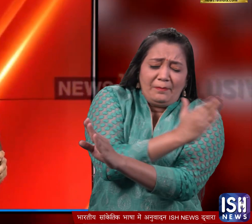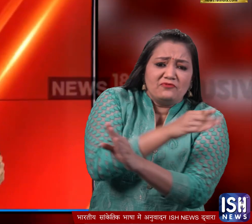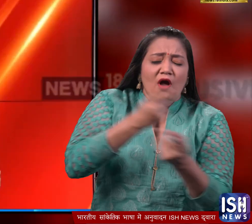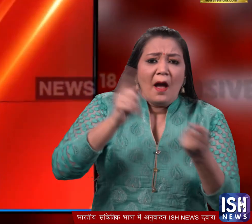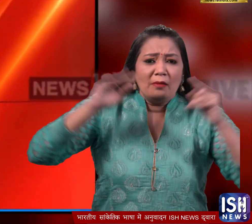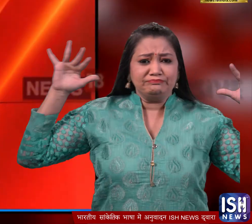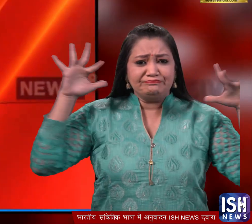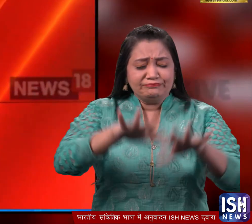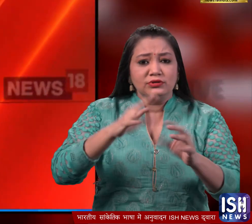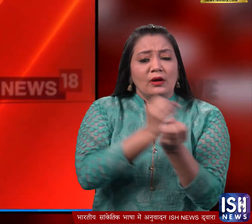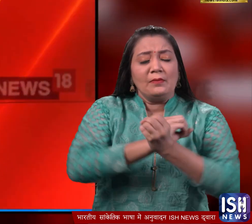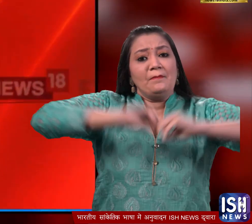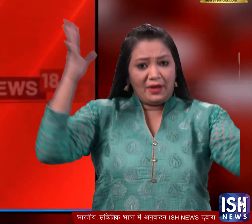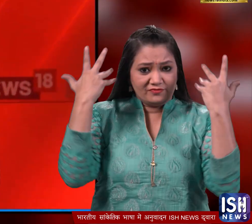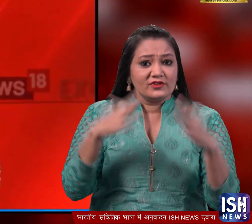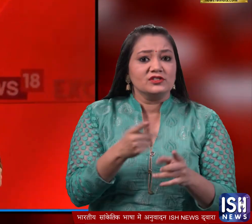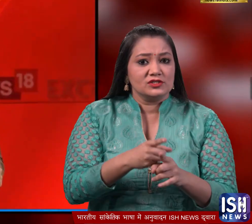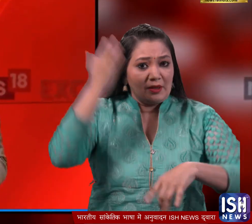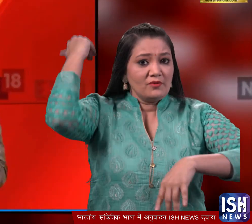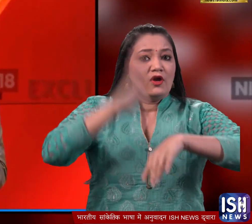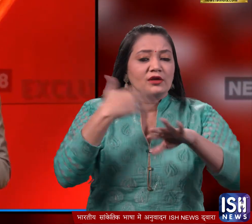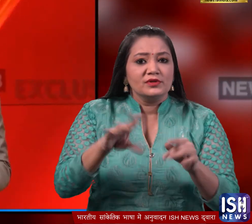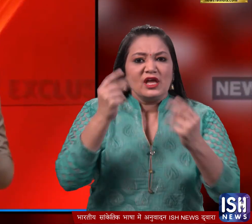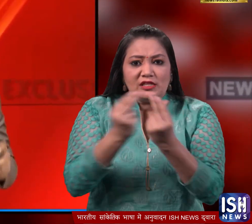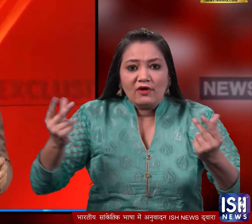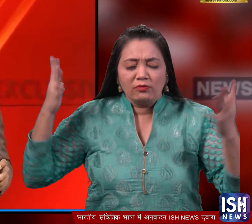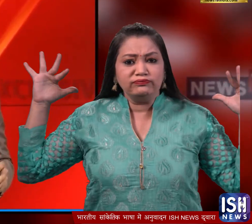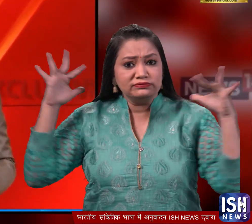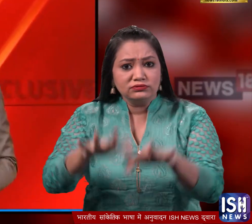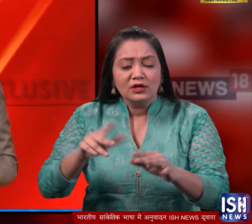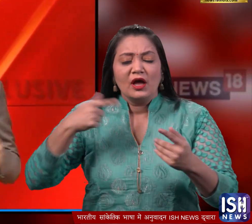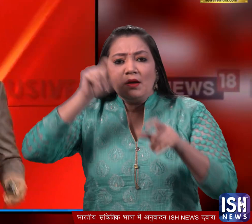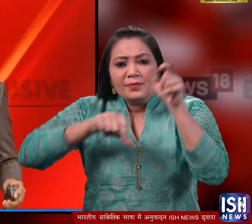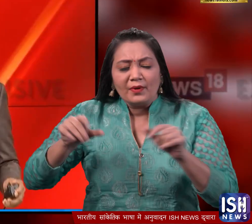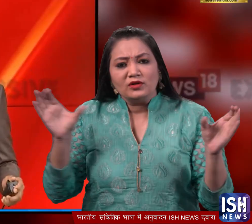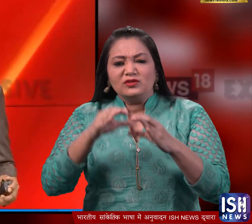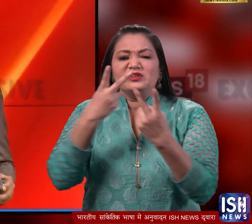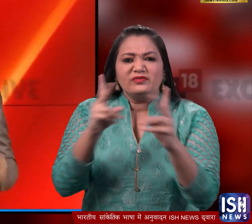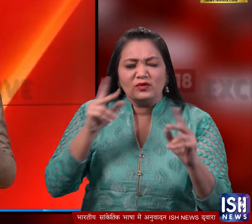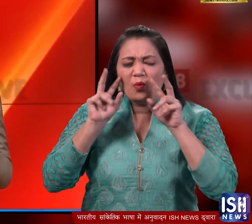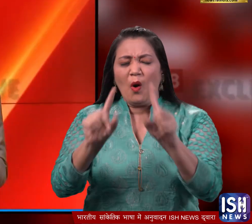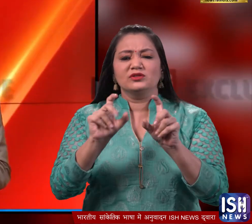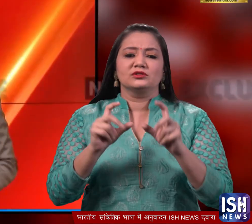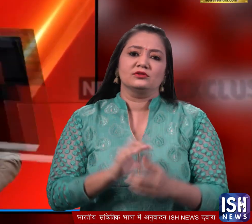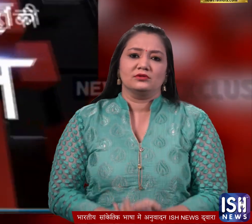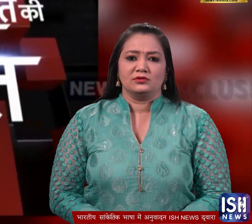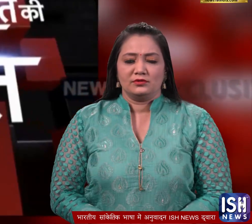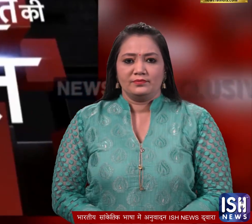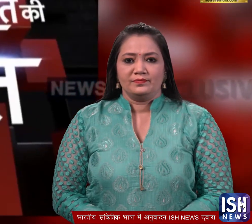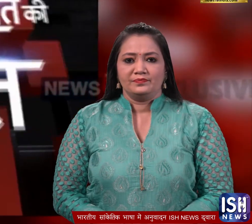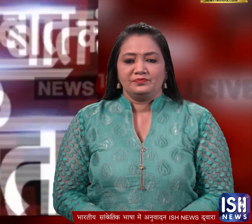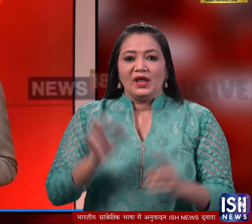पहले भीड़ भाड़ वाले इलाकों में सीरियल ब्लास्ट किए थे। इसलिए दिवाली की भीड़ देखते हुए सभी प्रमुख बाजारों पर कड़ी नजर रखी जा